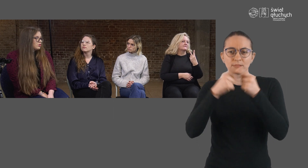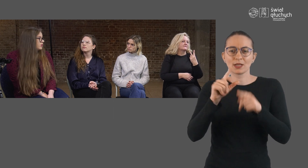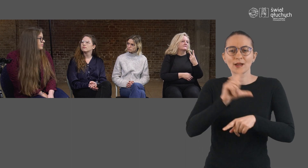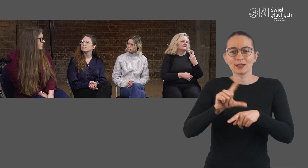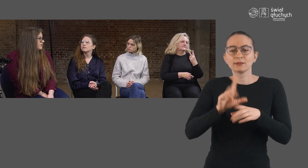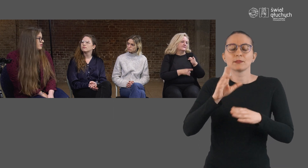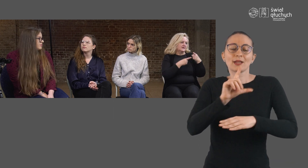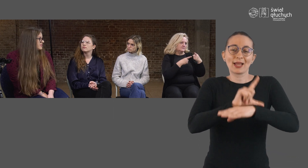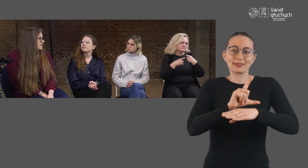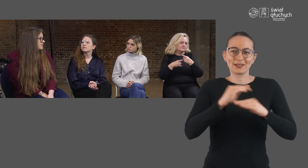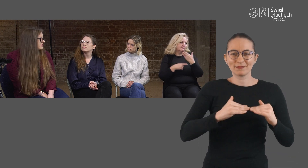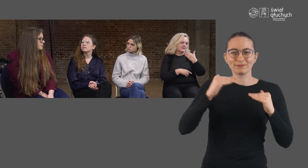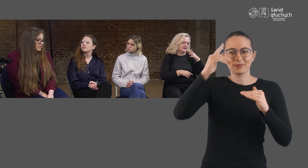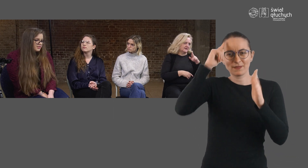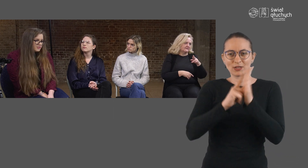tytuły